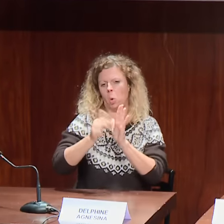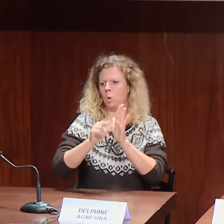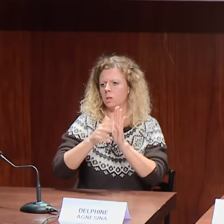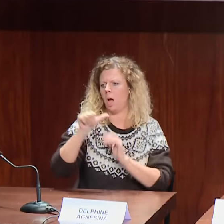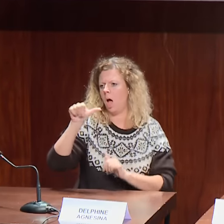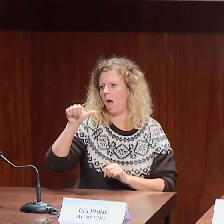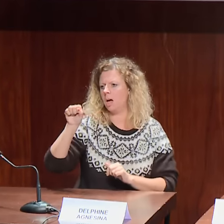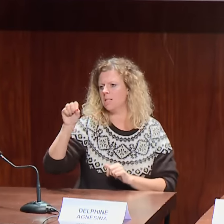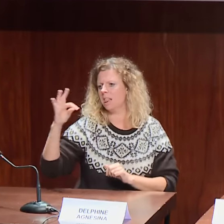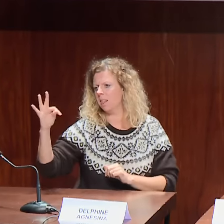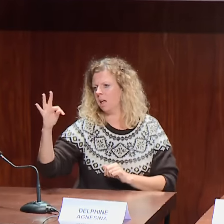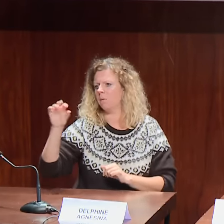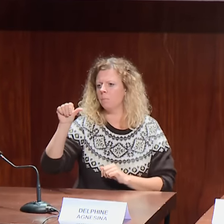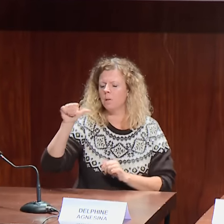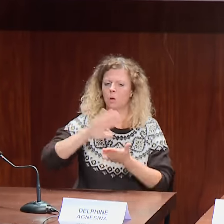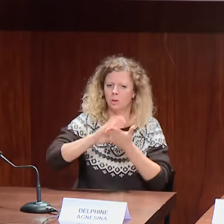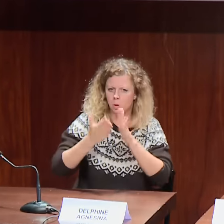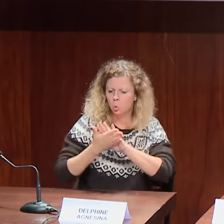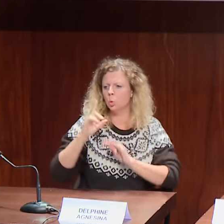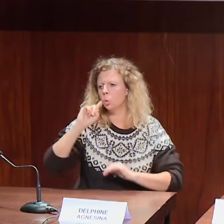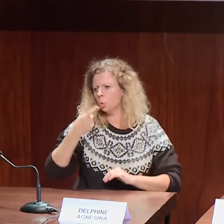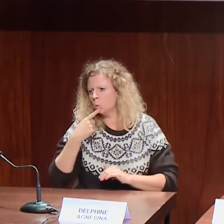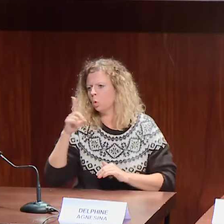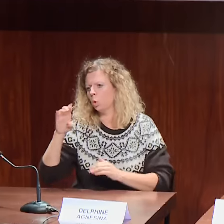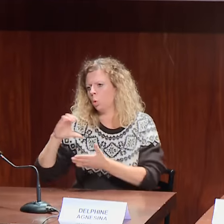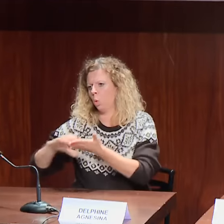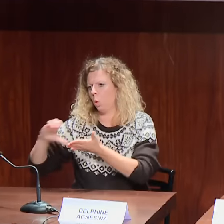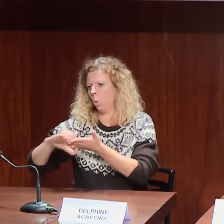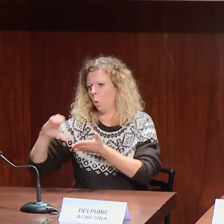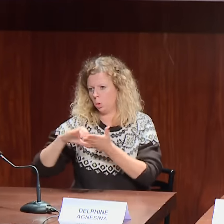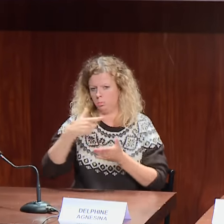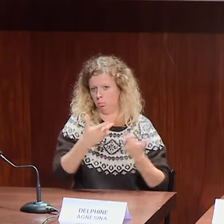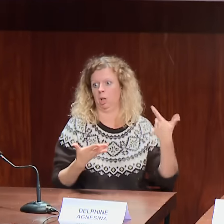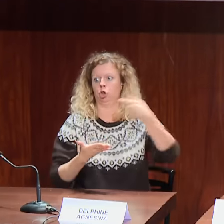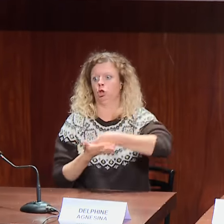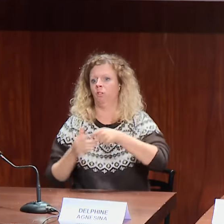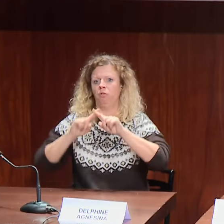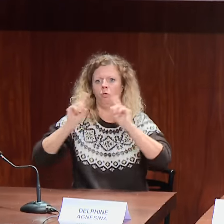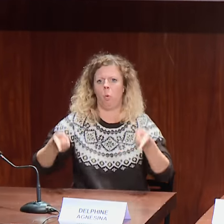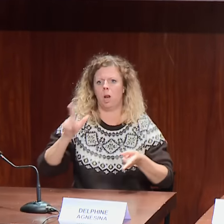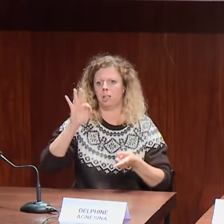grâce à une association de sourds de Toulouse qui s'appelle